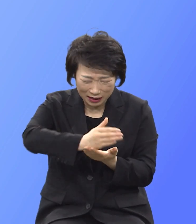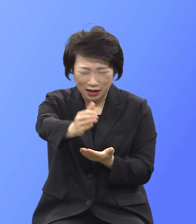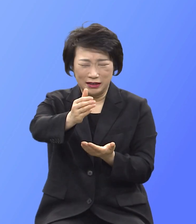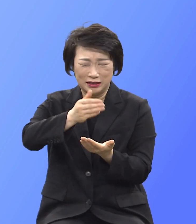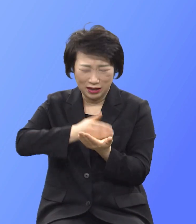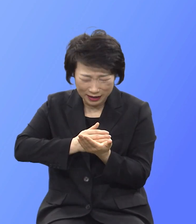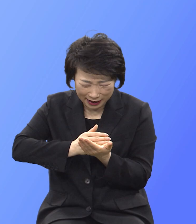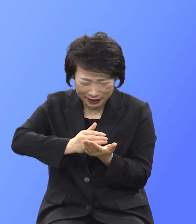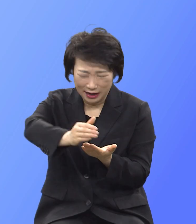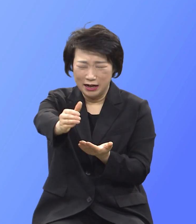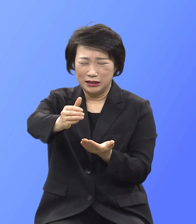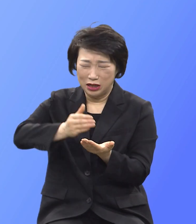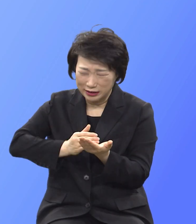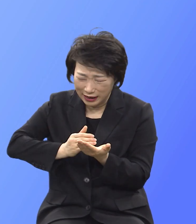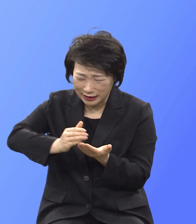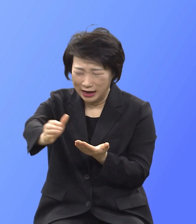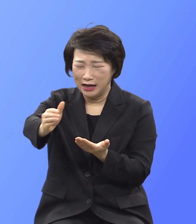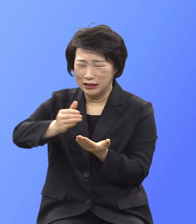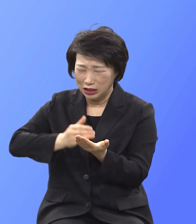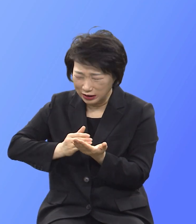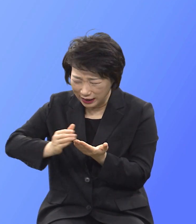떠나가라.